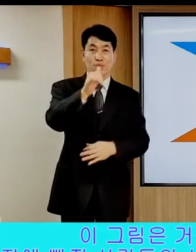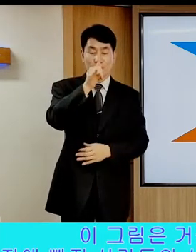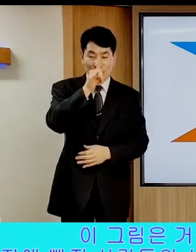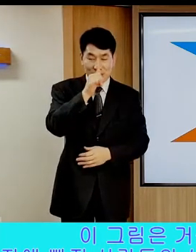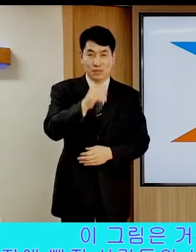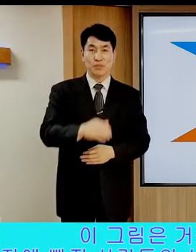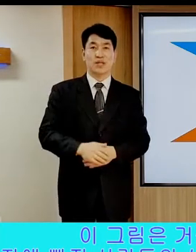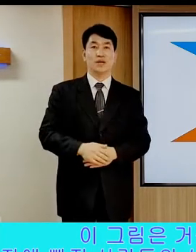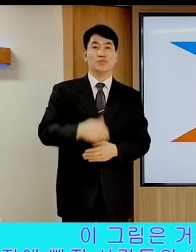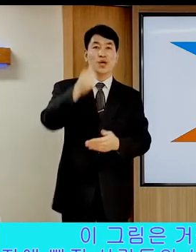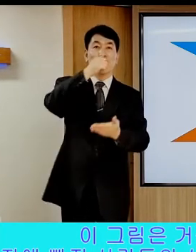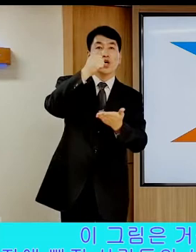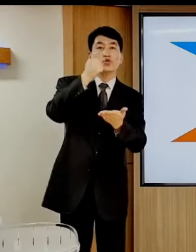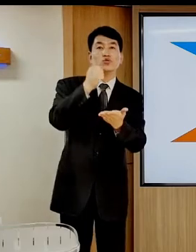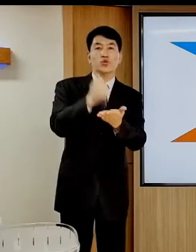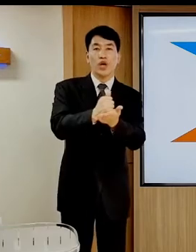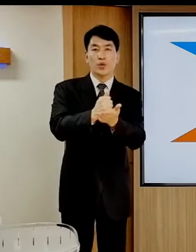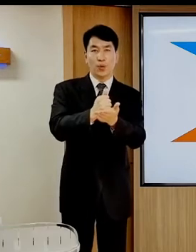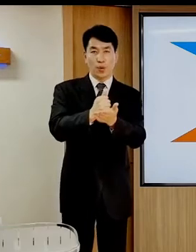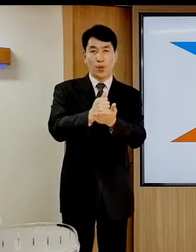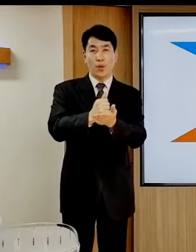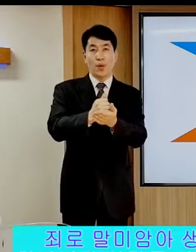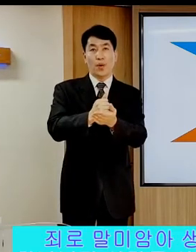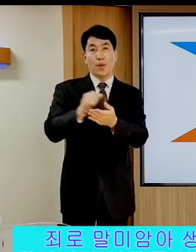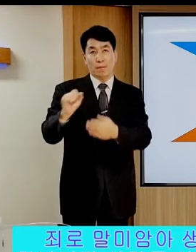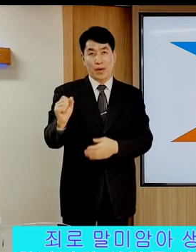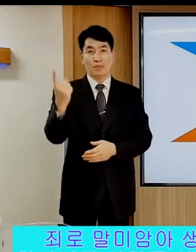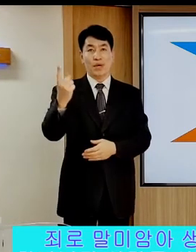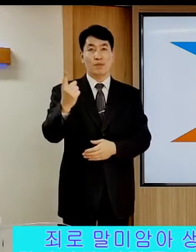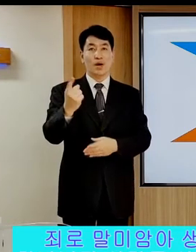보여주고 있습니다. 죄로